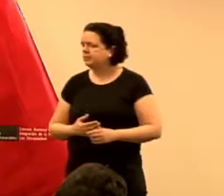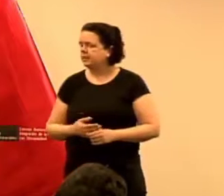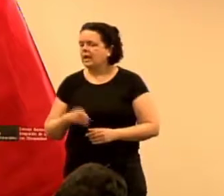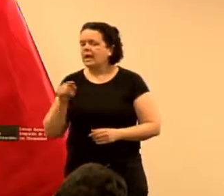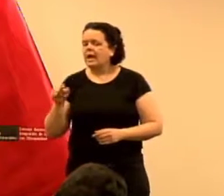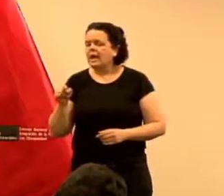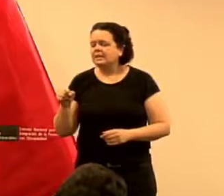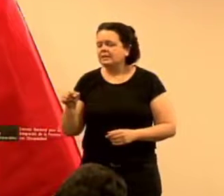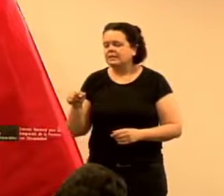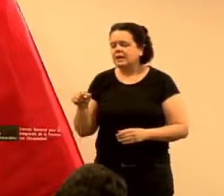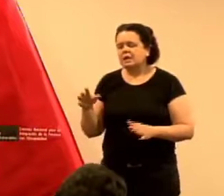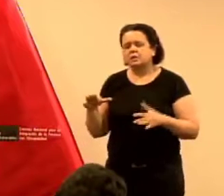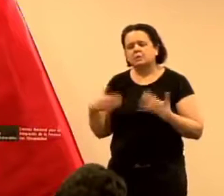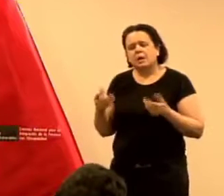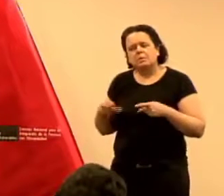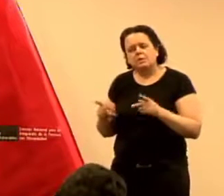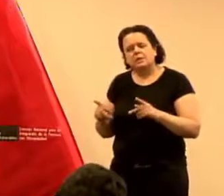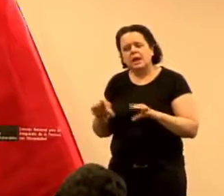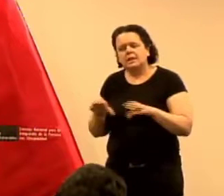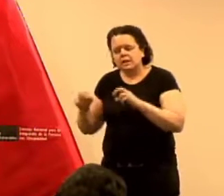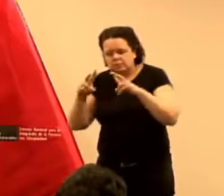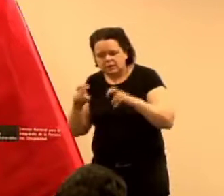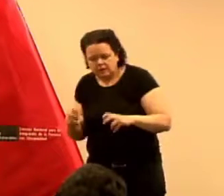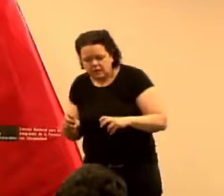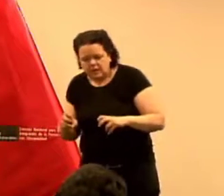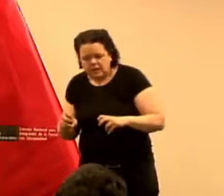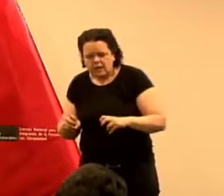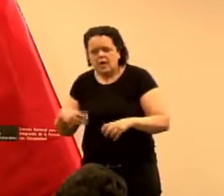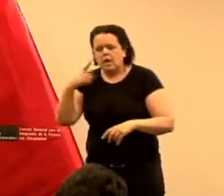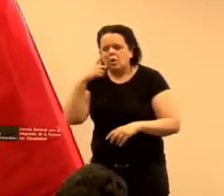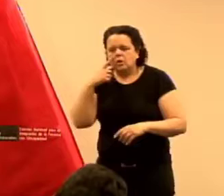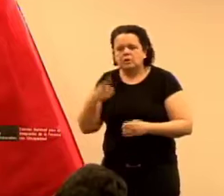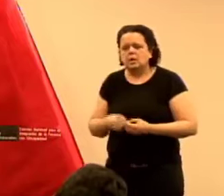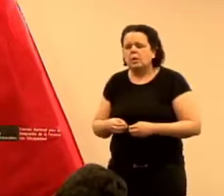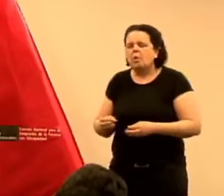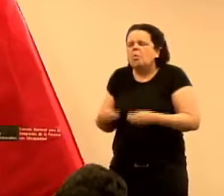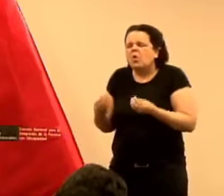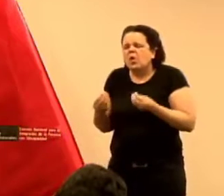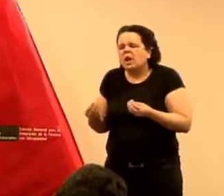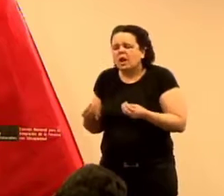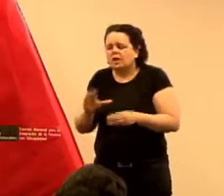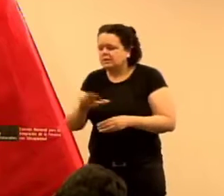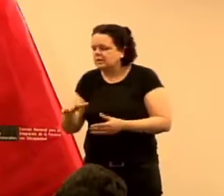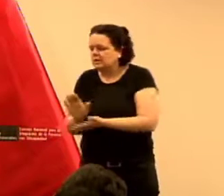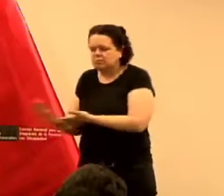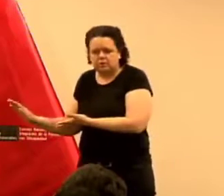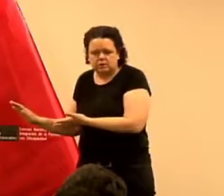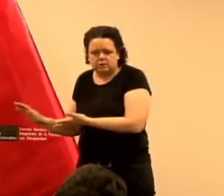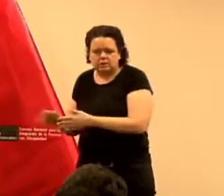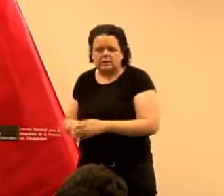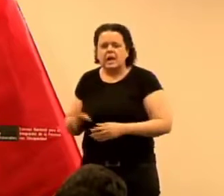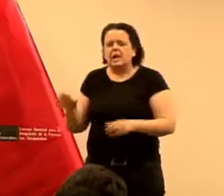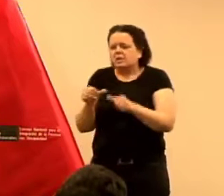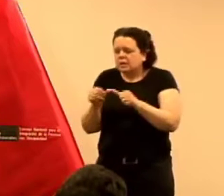este marco nos permite hacer unos estudios que nos permite identificar justamente los perfiles de exclusión y cuantificar a